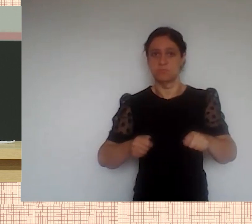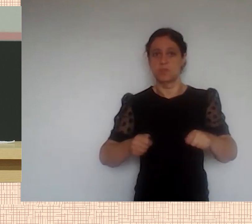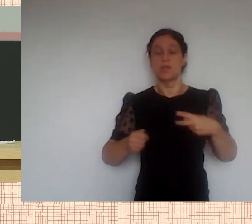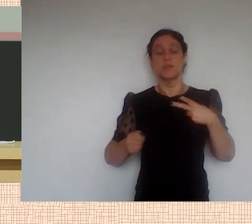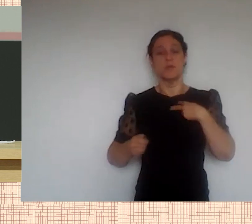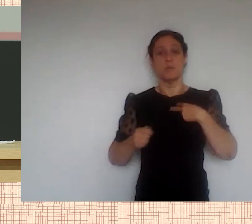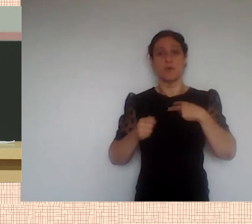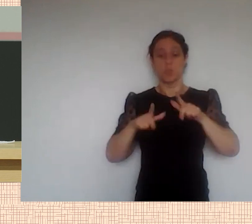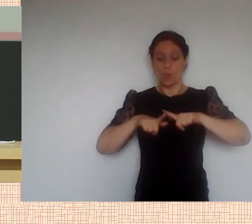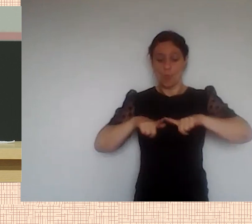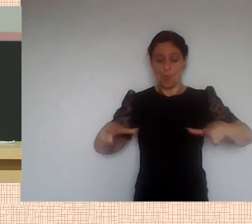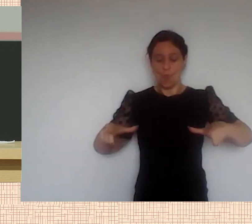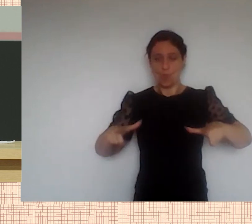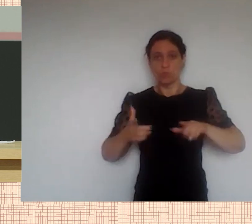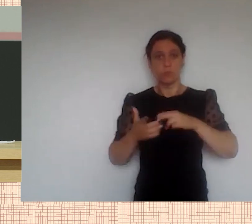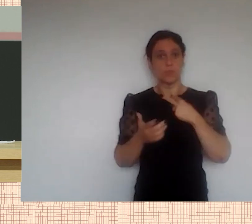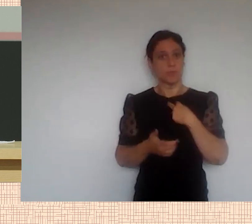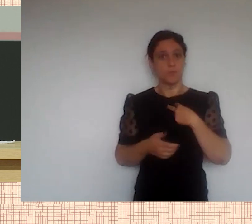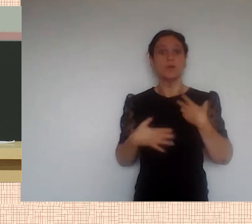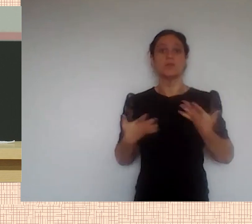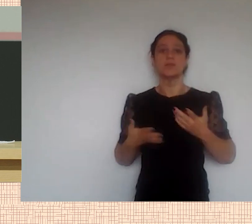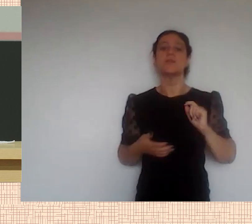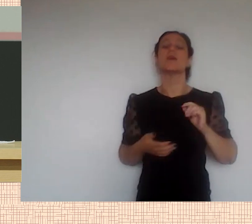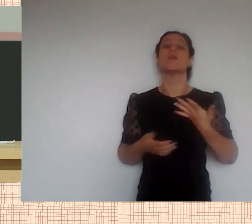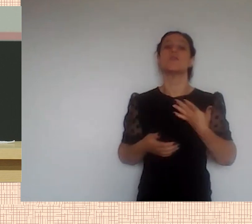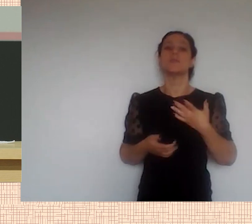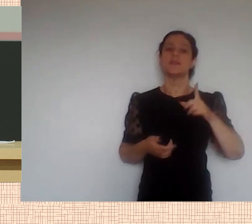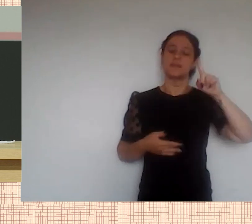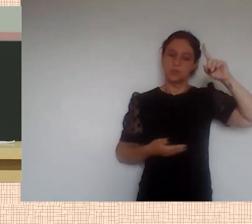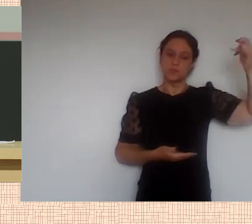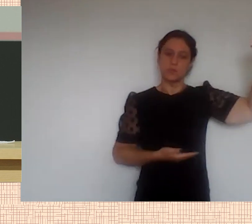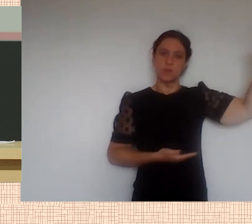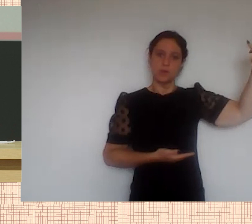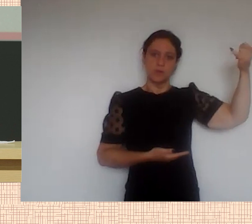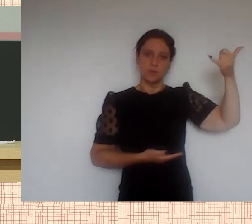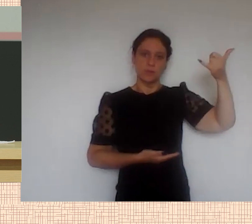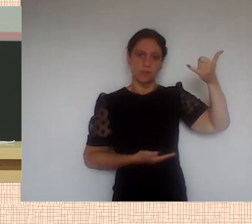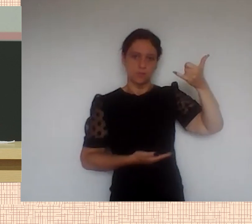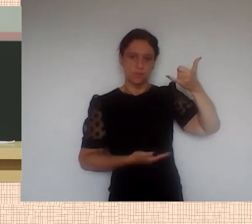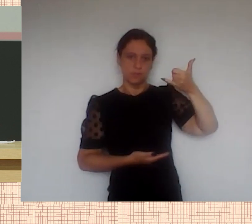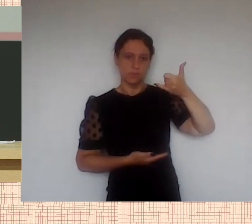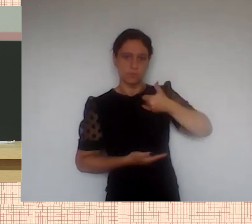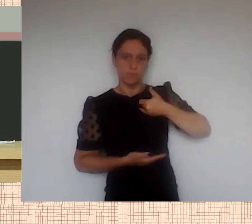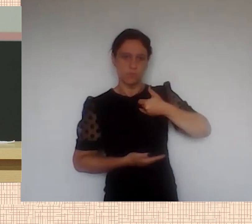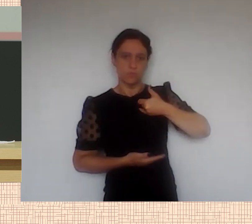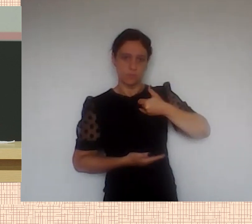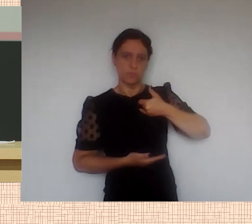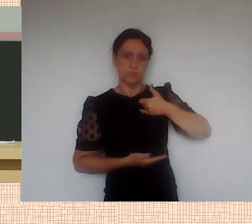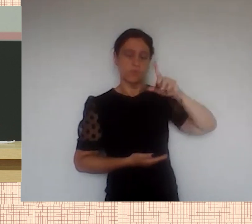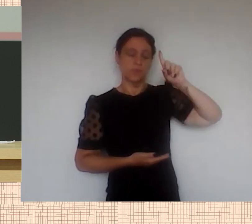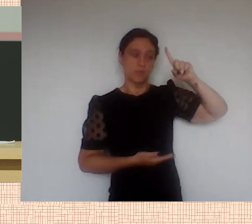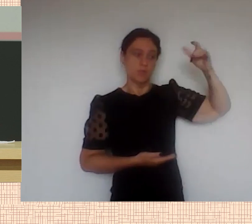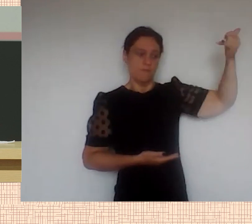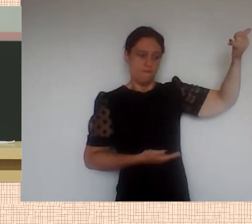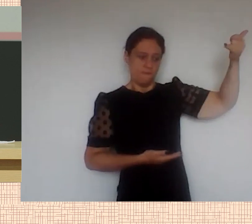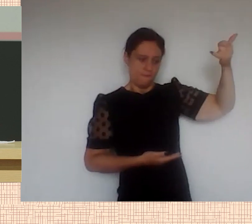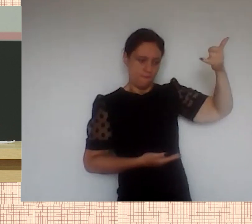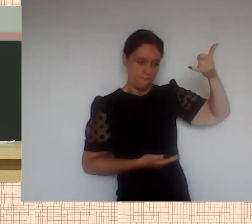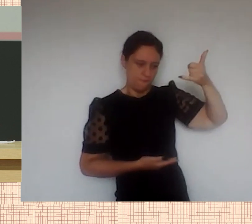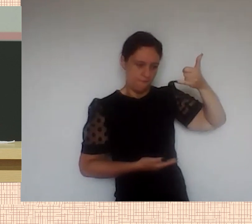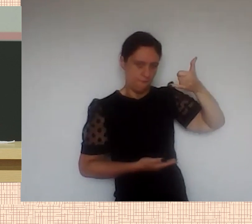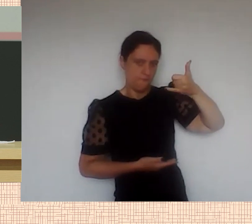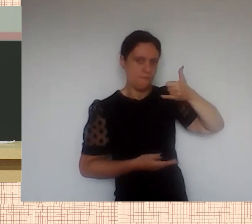um espaço vazio que não tem nada. Então, conforme vai entrando a graça,